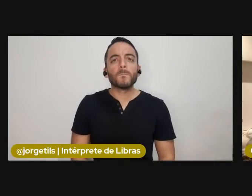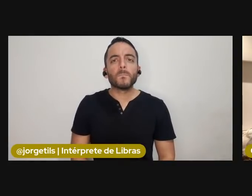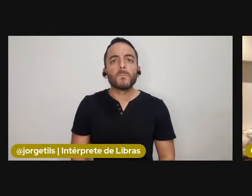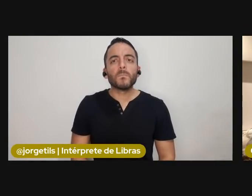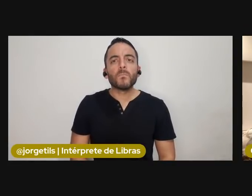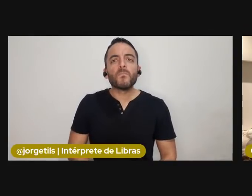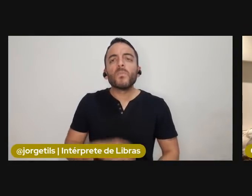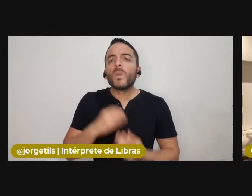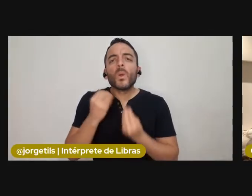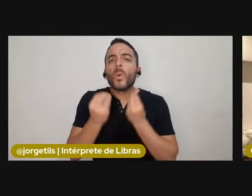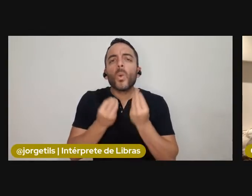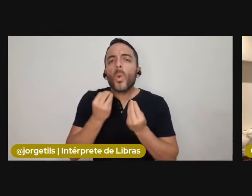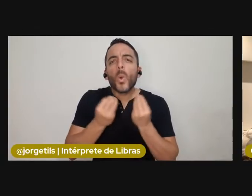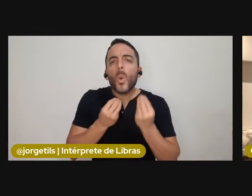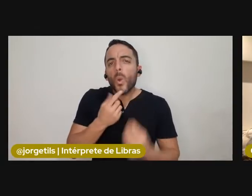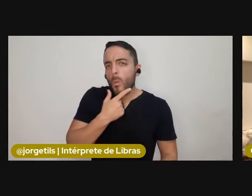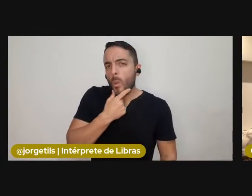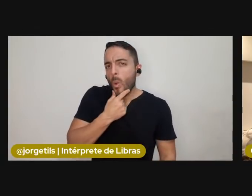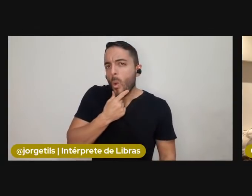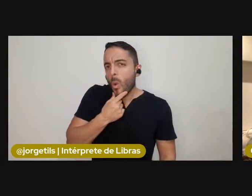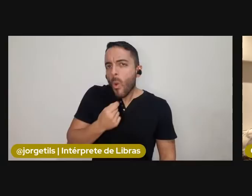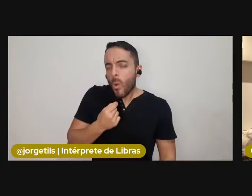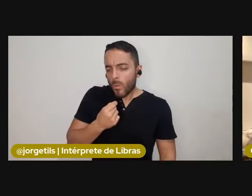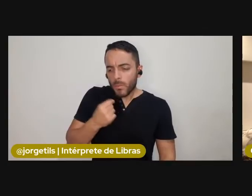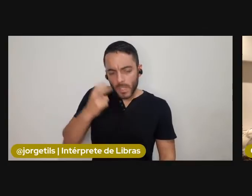inventavam aquelas coisas,